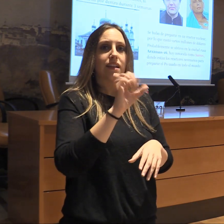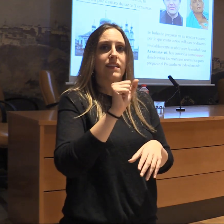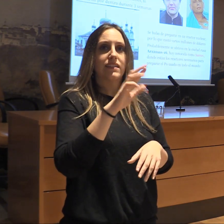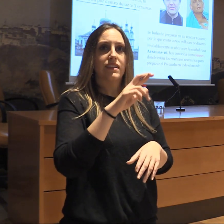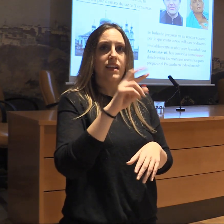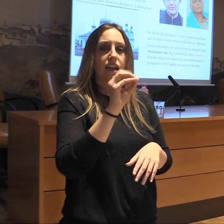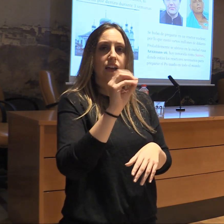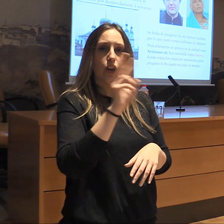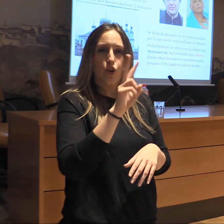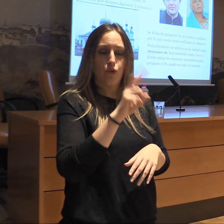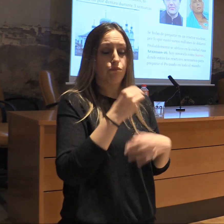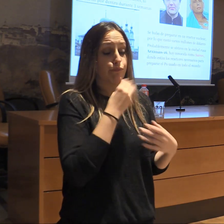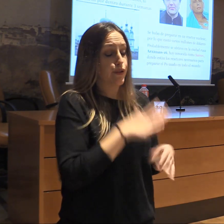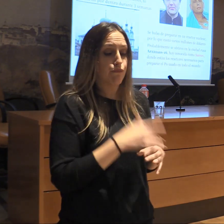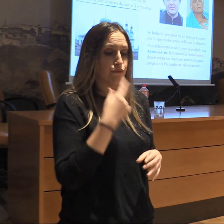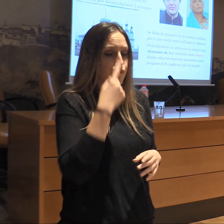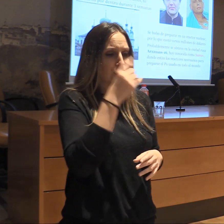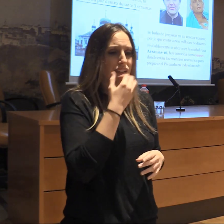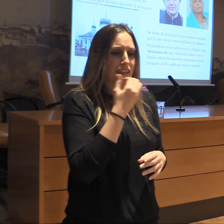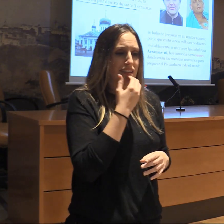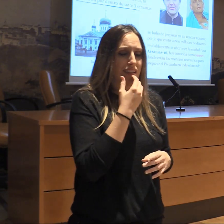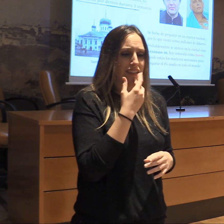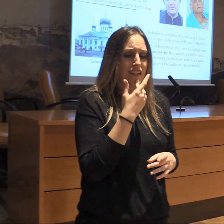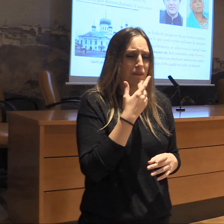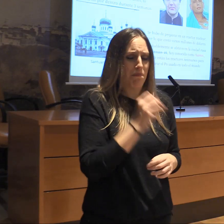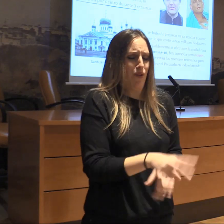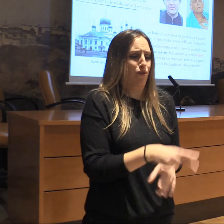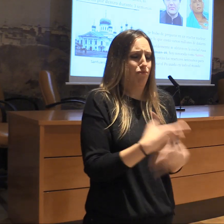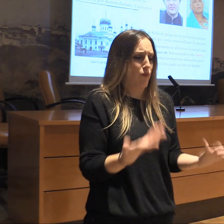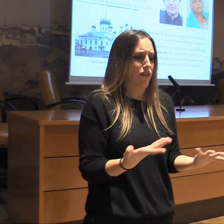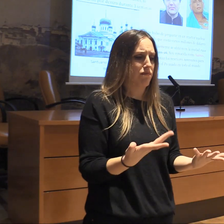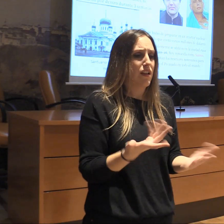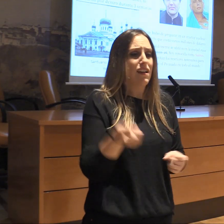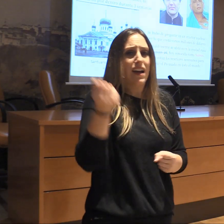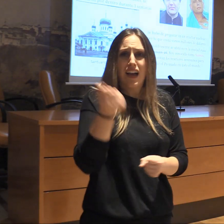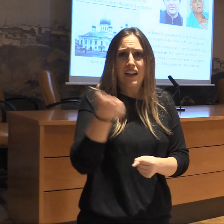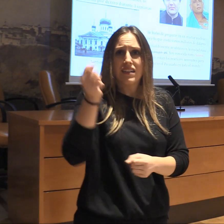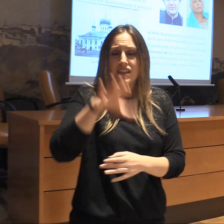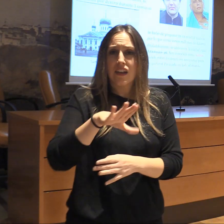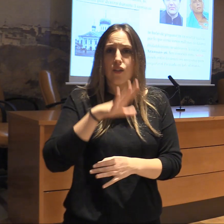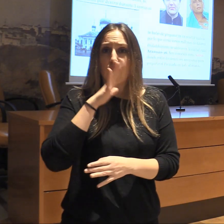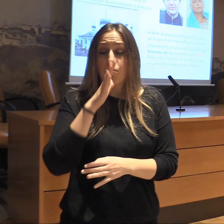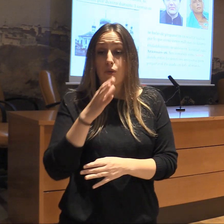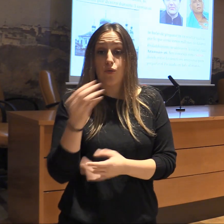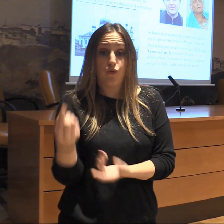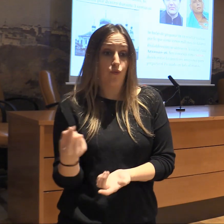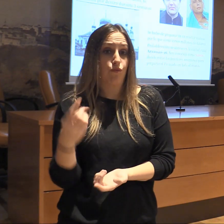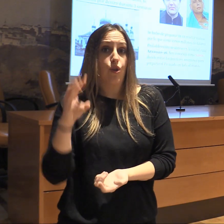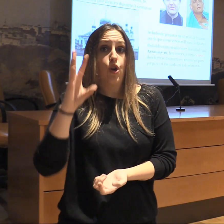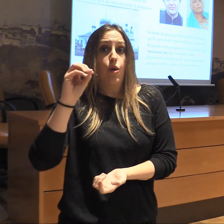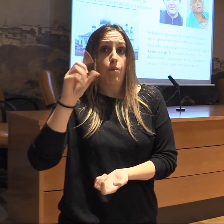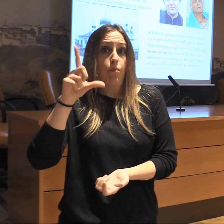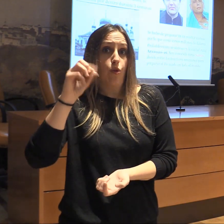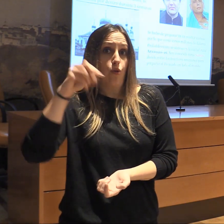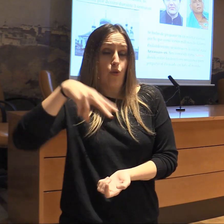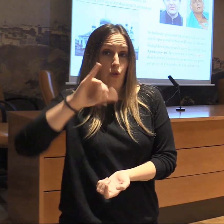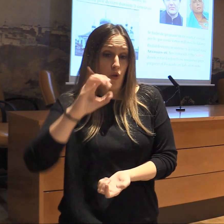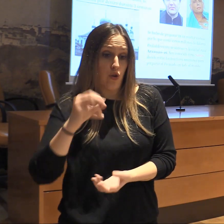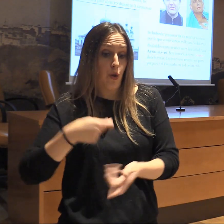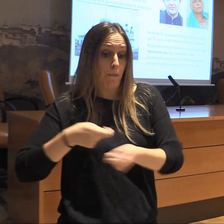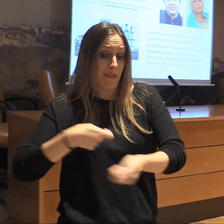no sé qué es más terrible, si pensar que fue asesinado por un polonio pirateado o